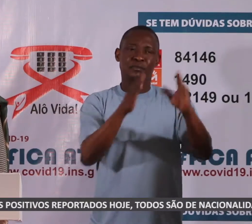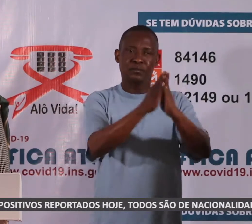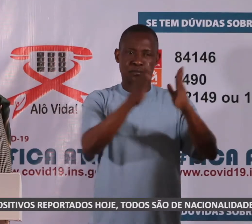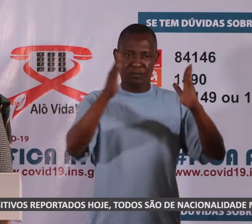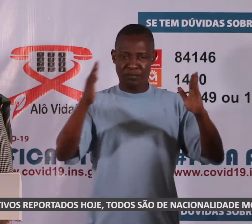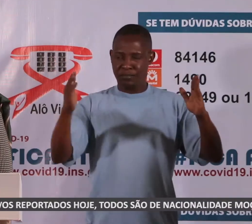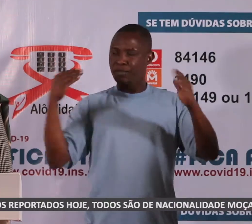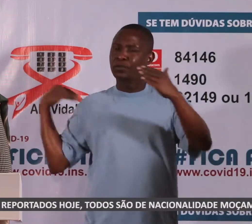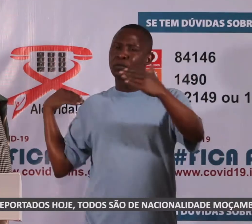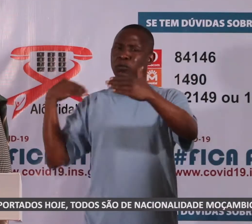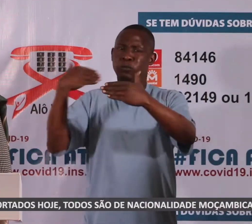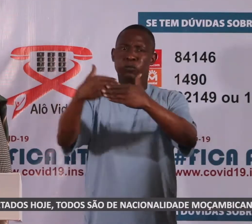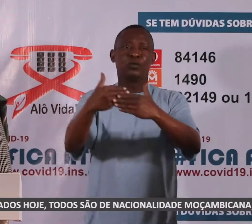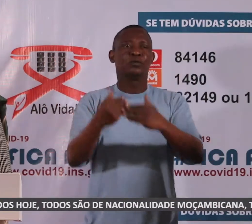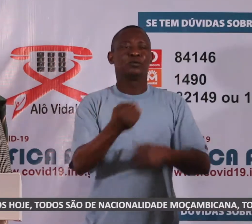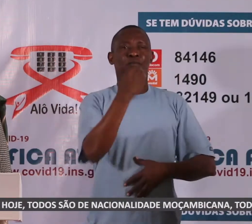cumulativo de